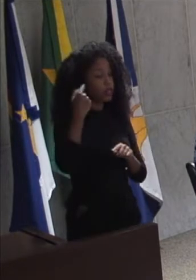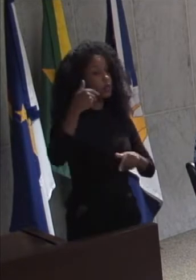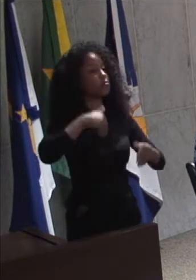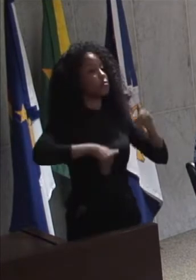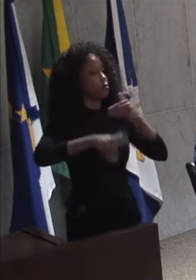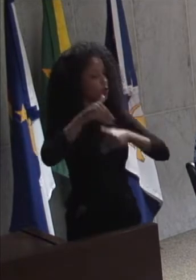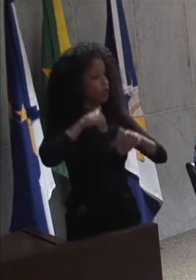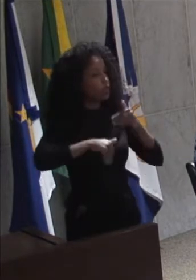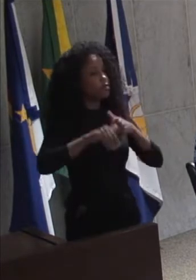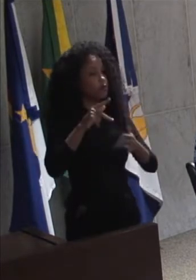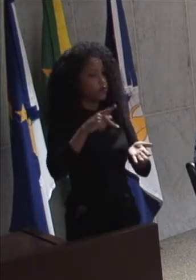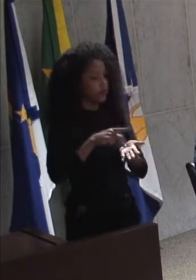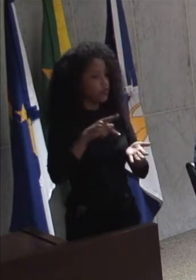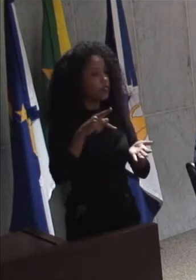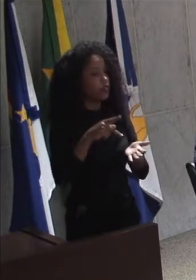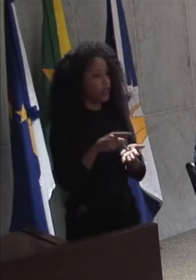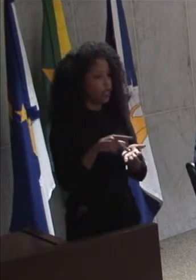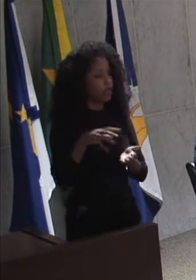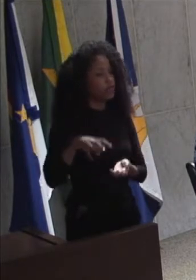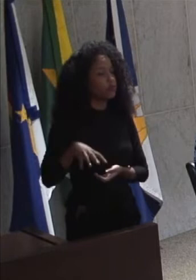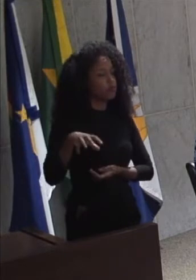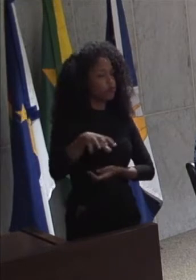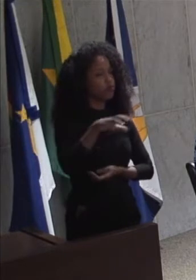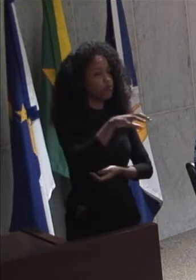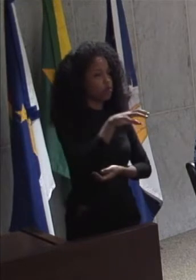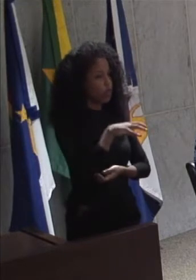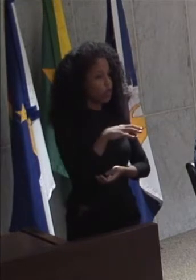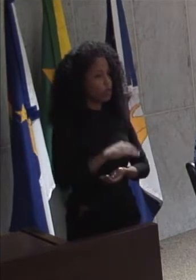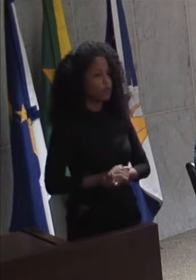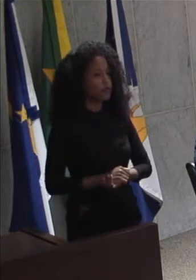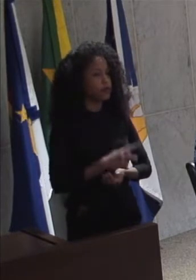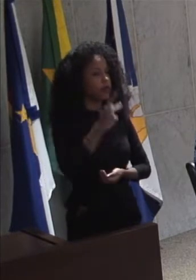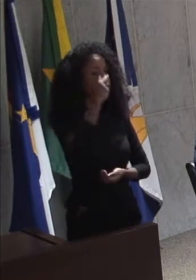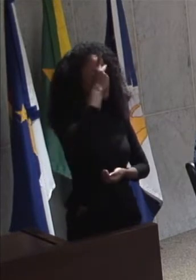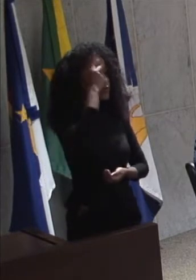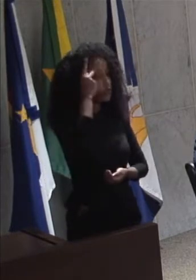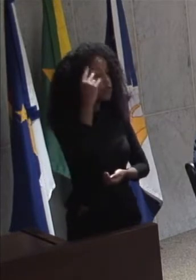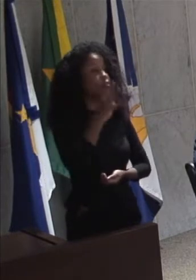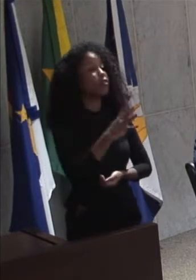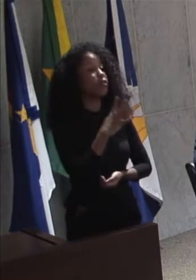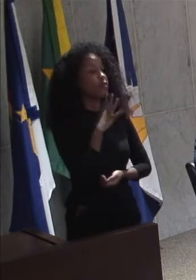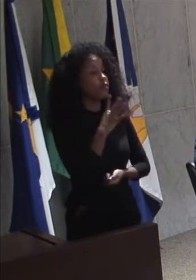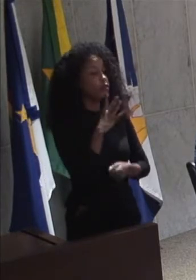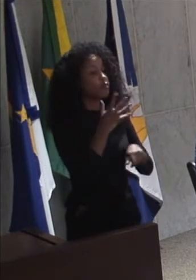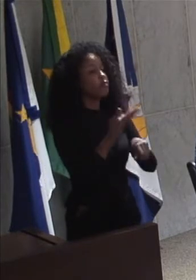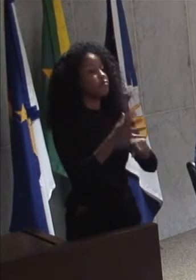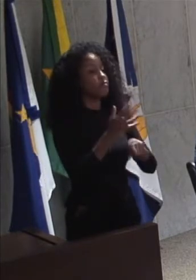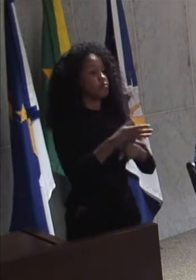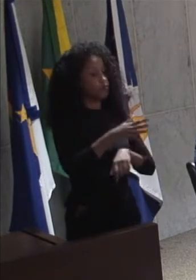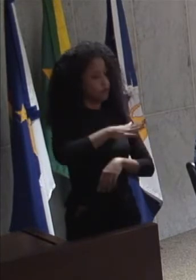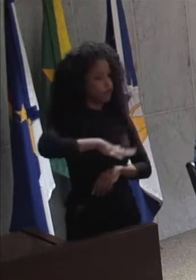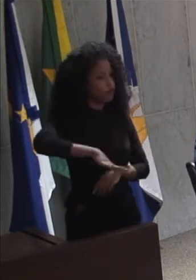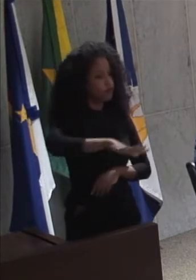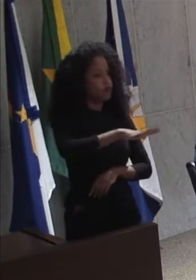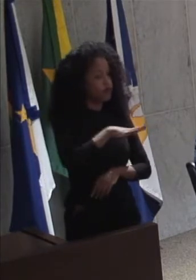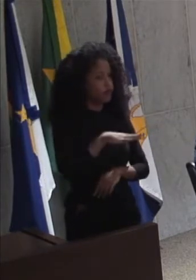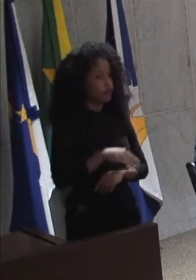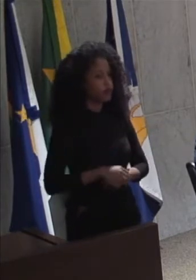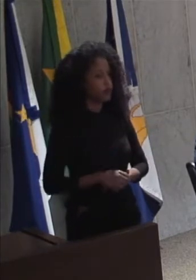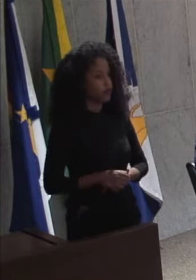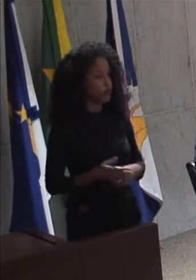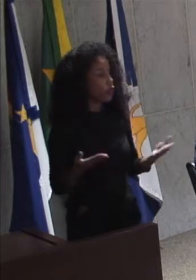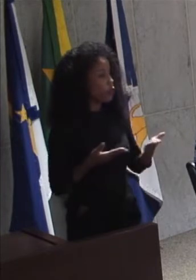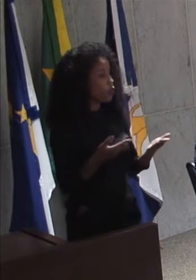lá, nesse local, que o pessoal que estava lá conhece a realidade, e que hoje, como